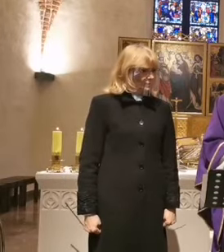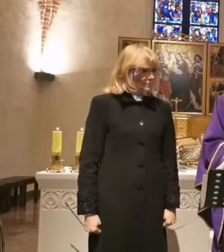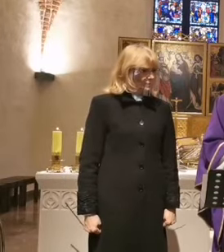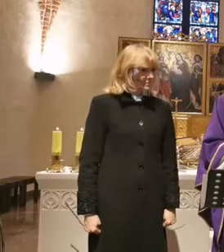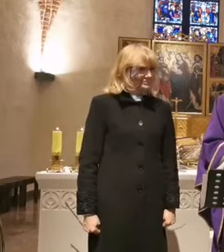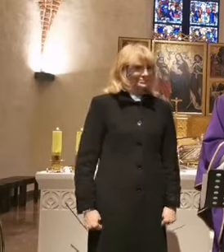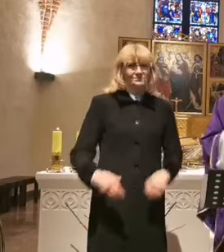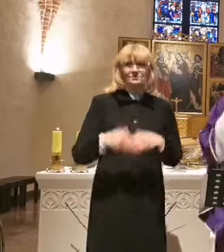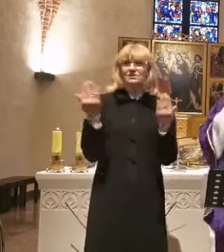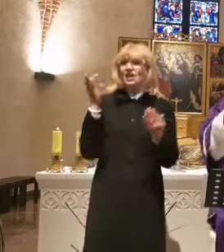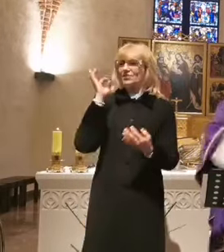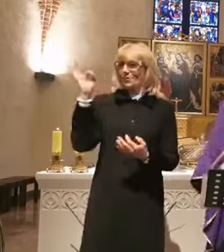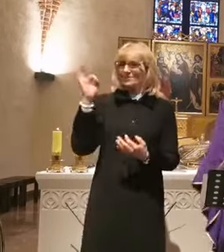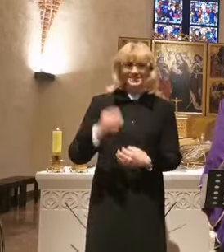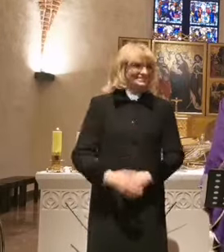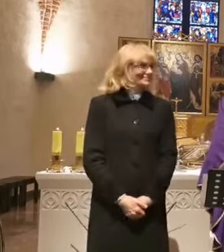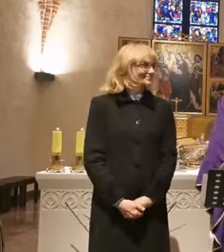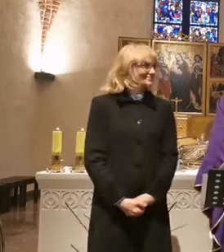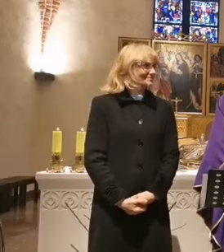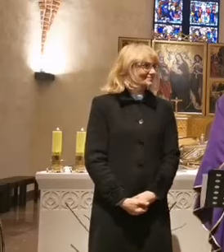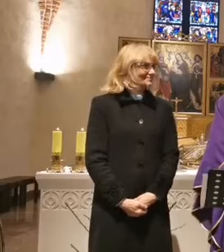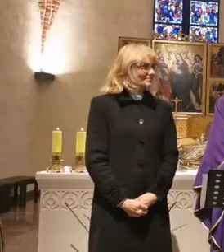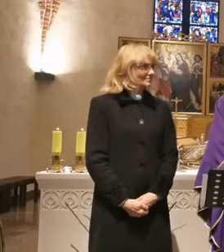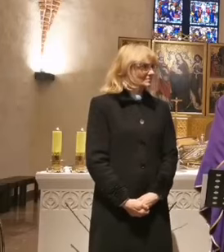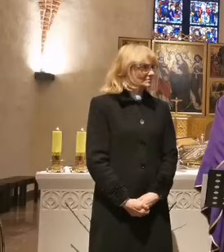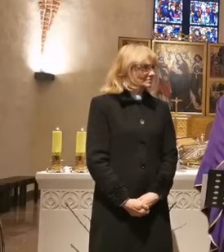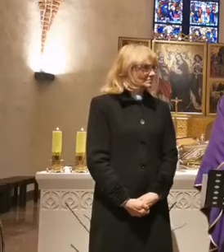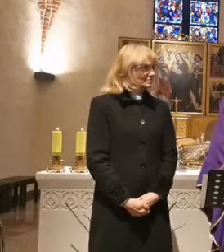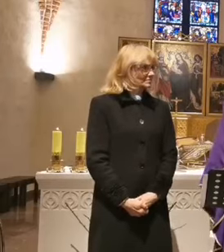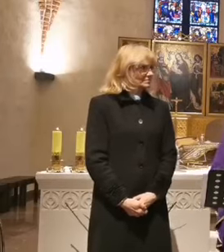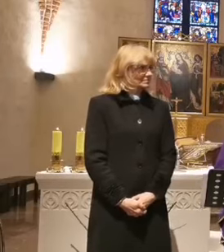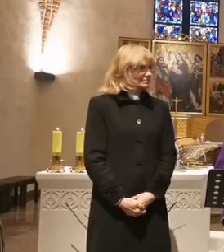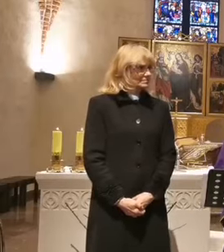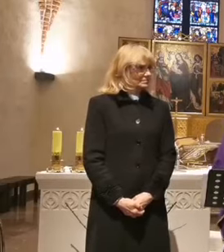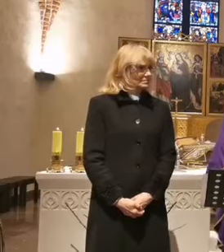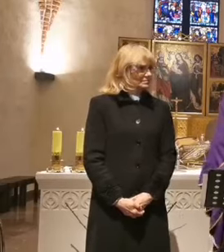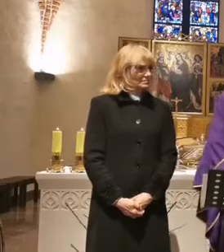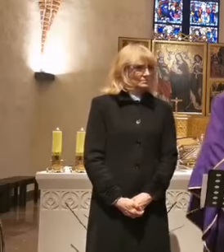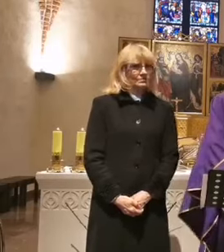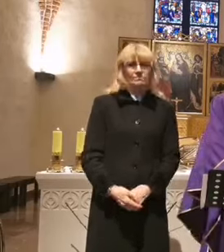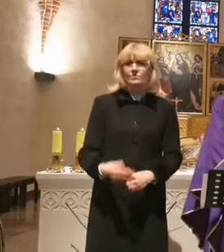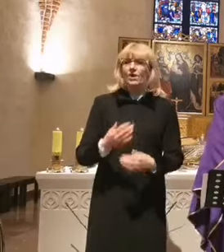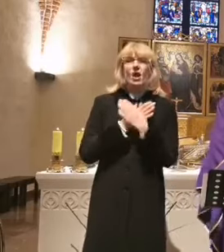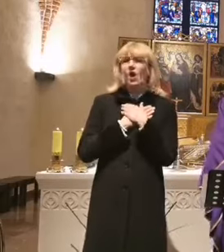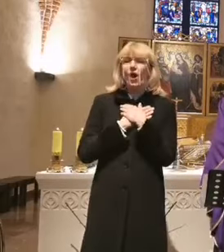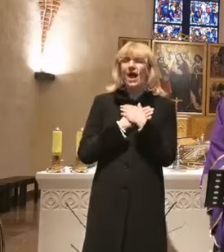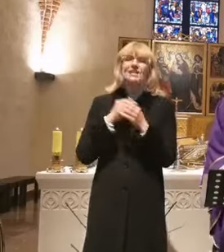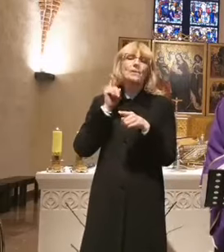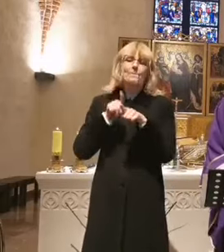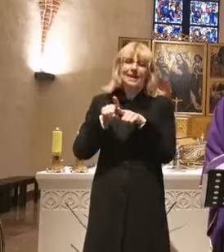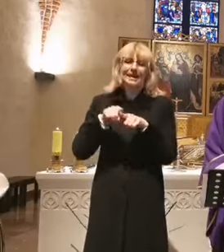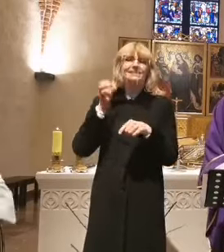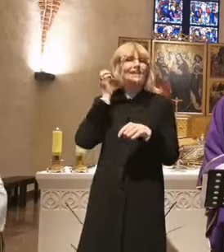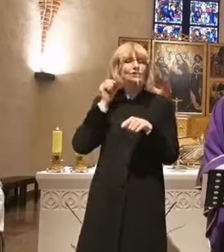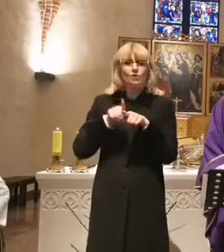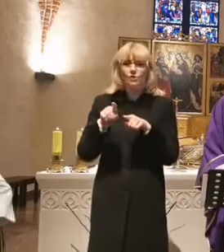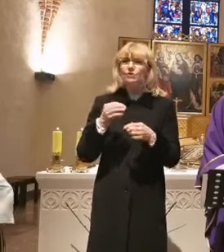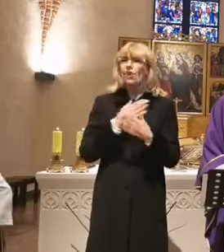Dzień dobry. Cari fratelli e sorelle e bambini. Drodzy bracia i siostry, drogie